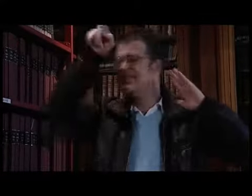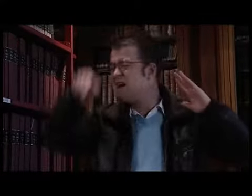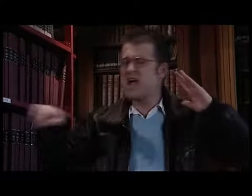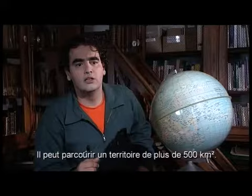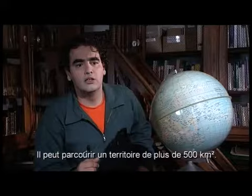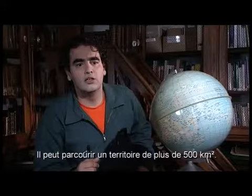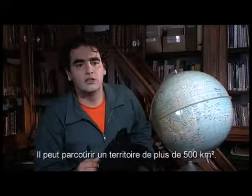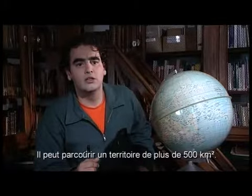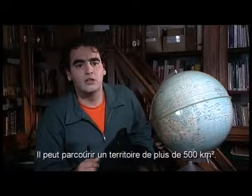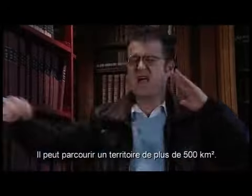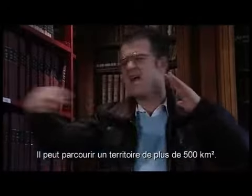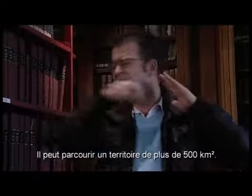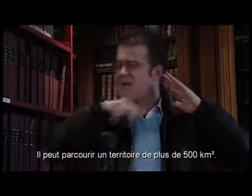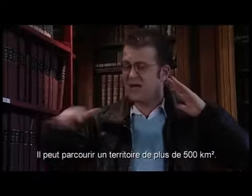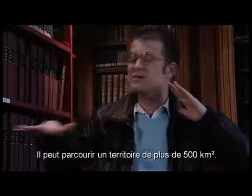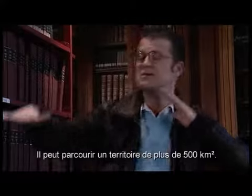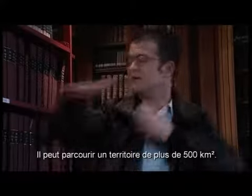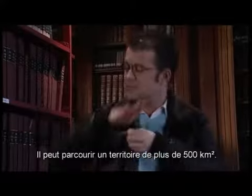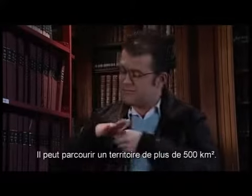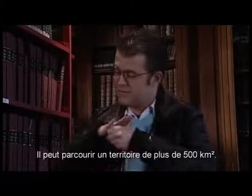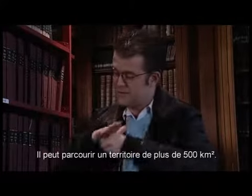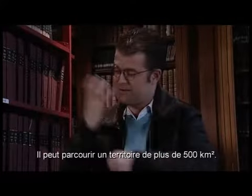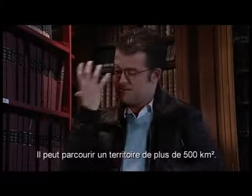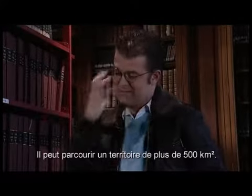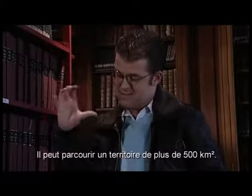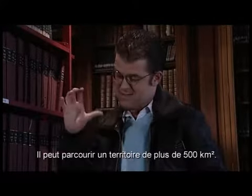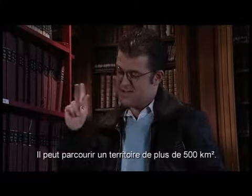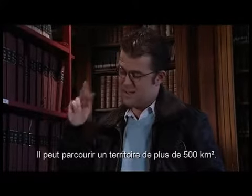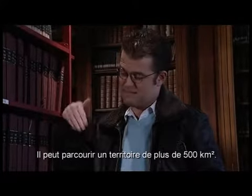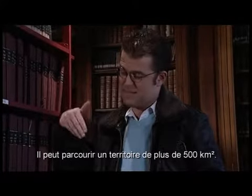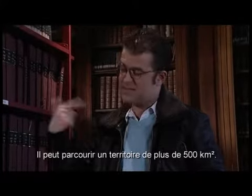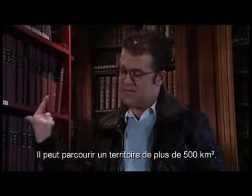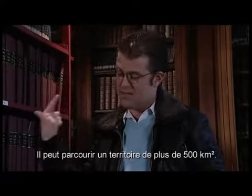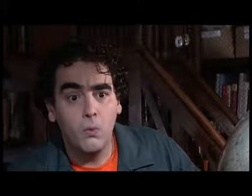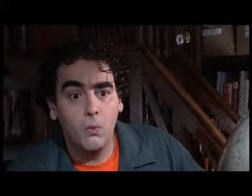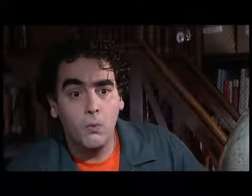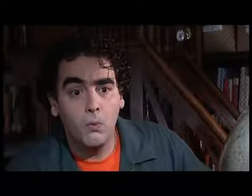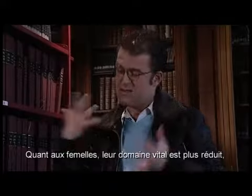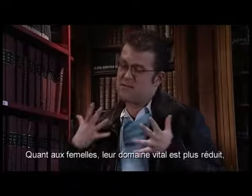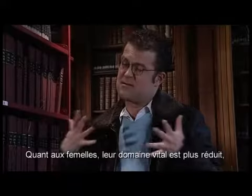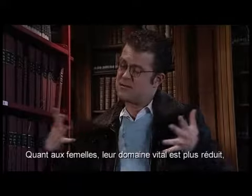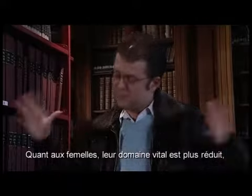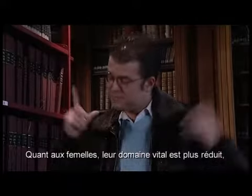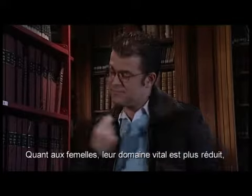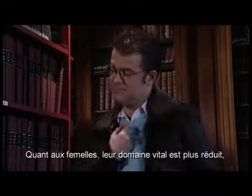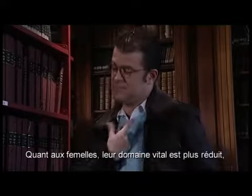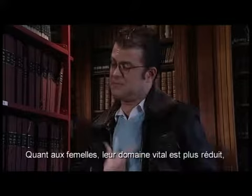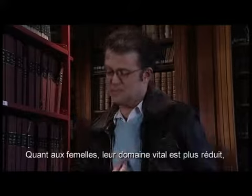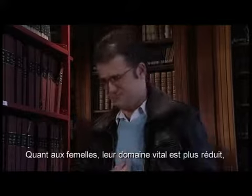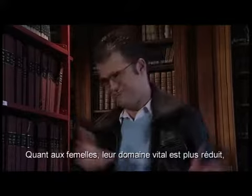Il peut parcourir un territoire de plus de 500 km². Quant aux femelles, leur domaine vital est